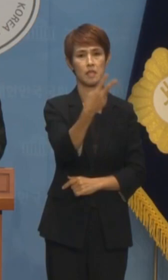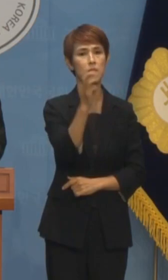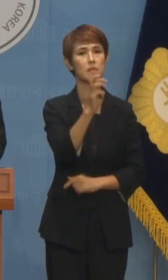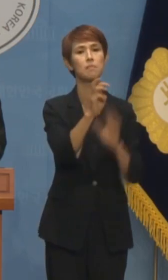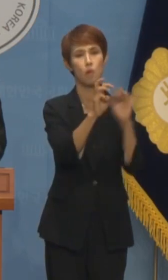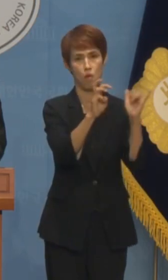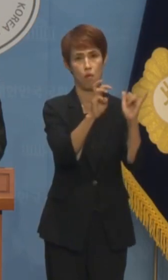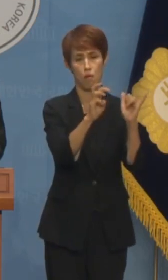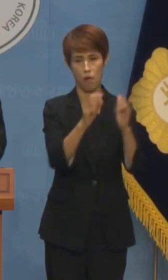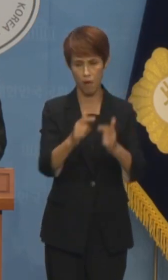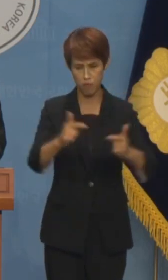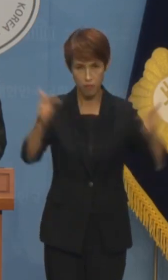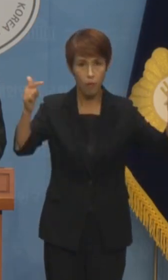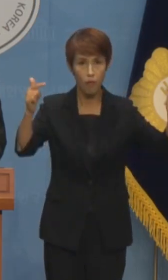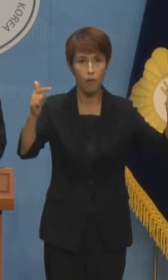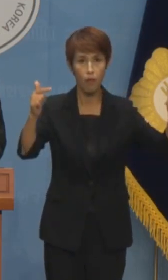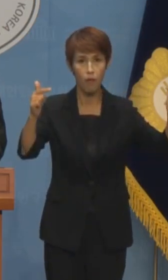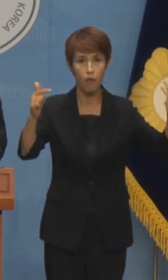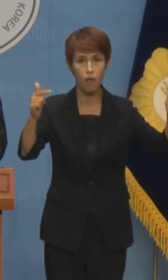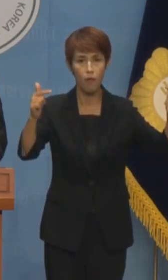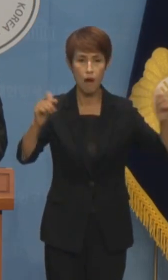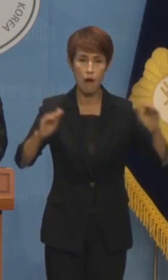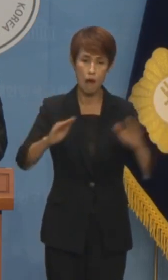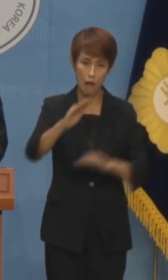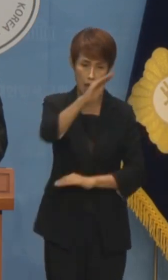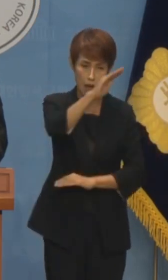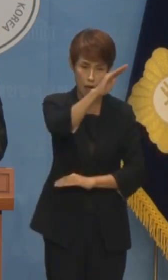17,230명으로 증가하여 증가폭이